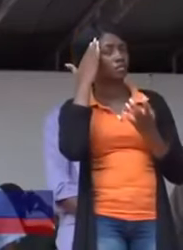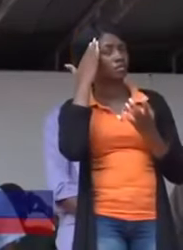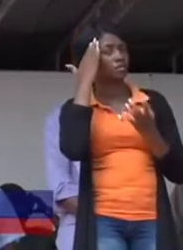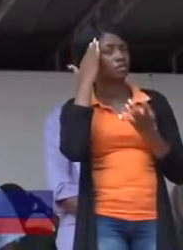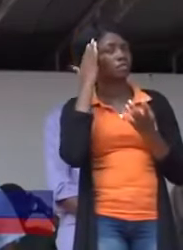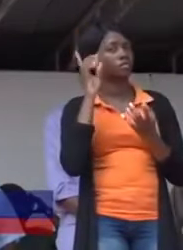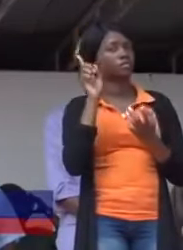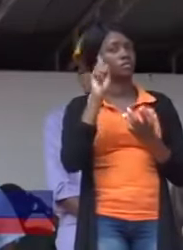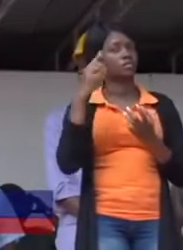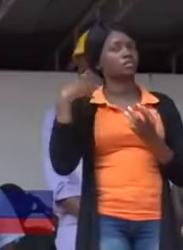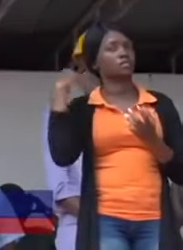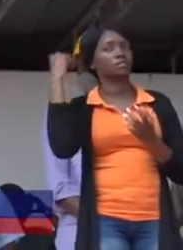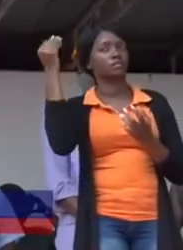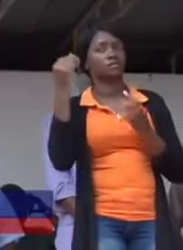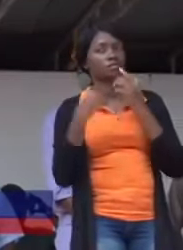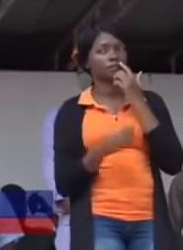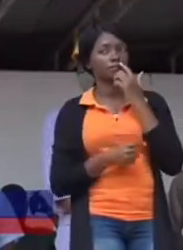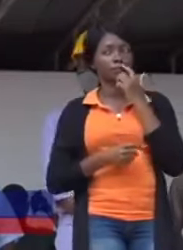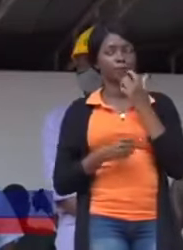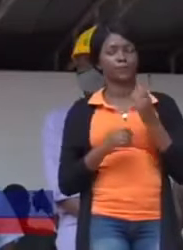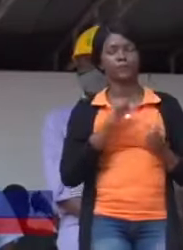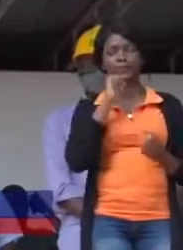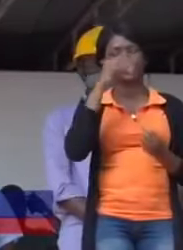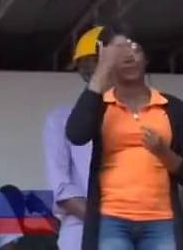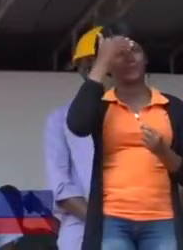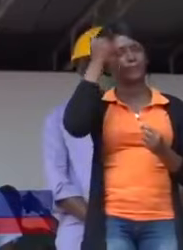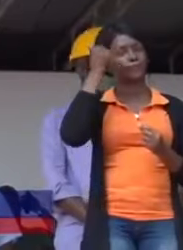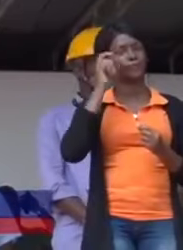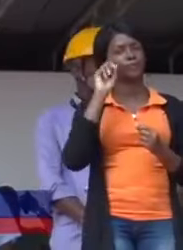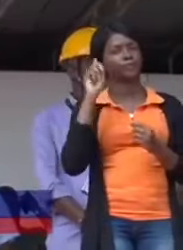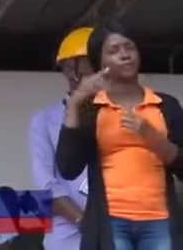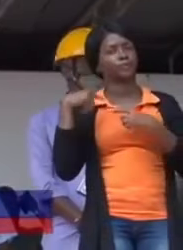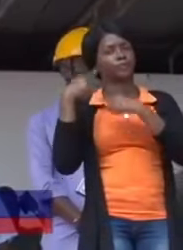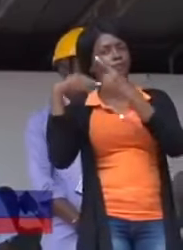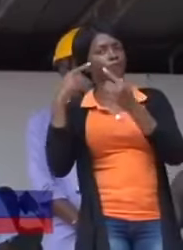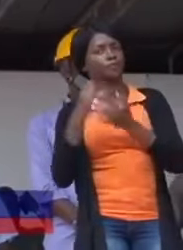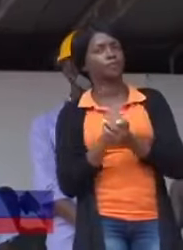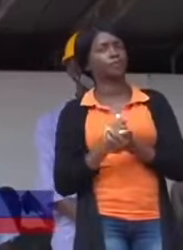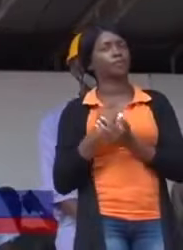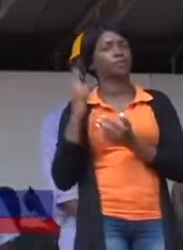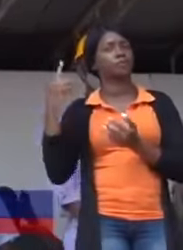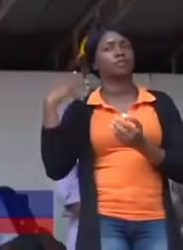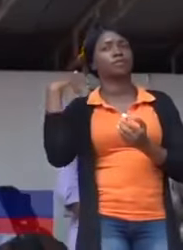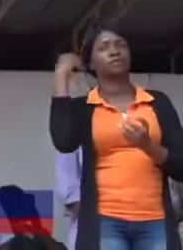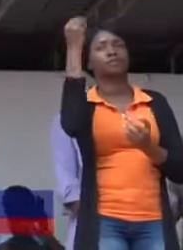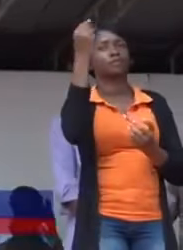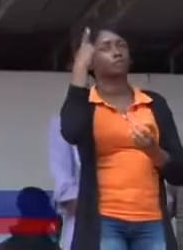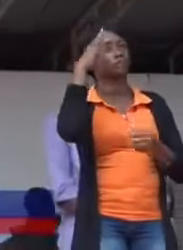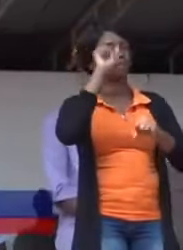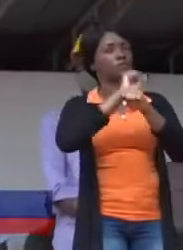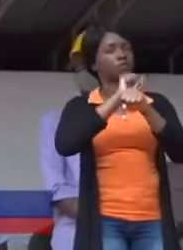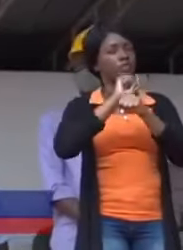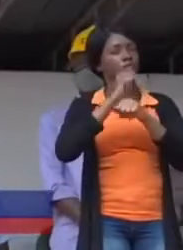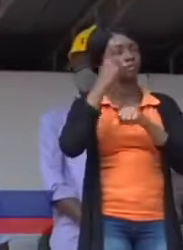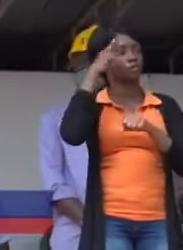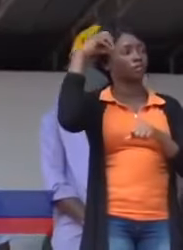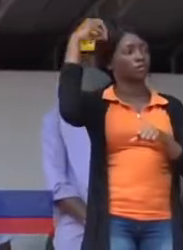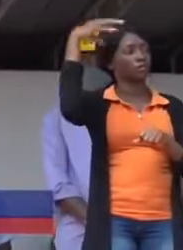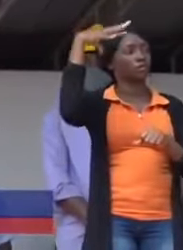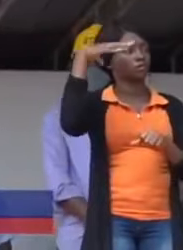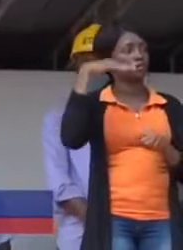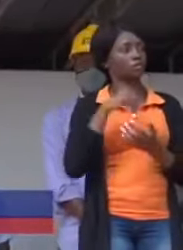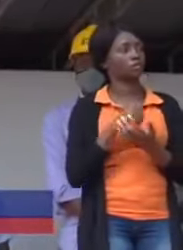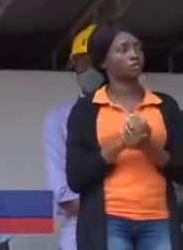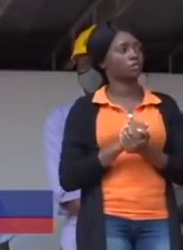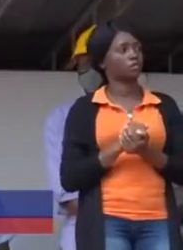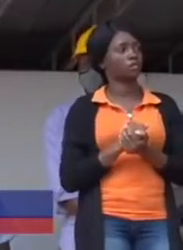connaître. Côté nous voyons, pas oublier côté nous voyons. Nous voyons pour nous travailler pour nous électrifier au Cap.